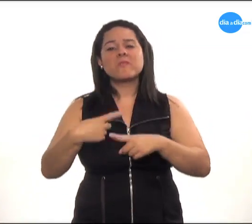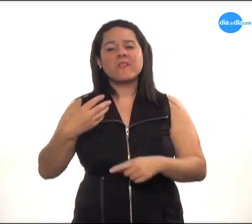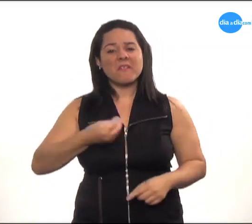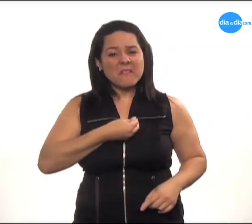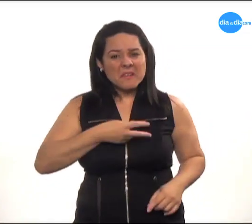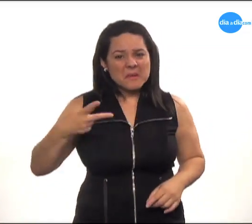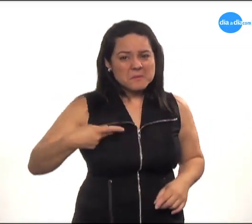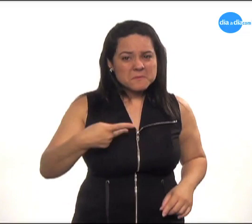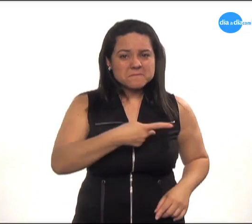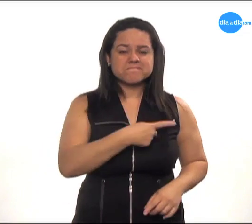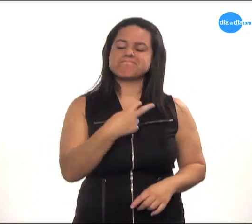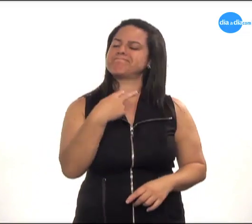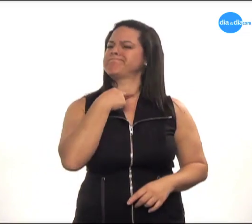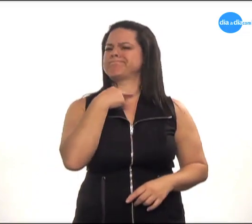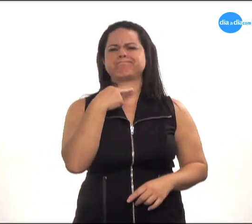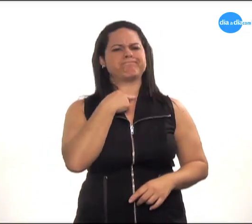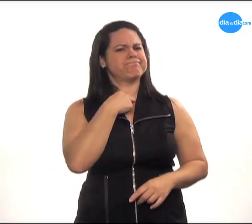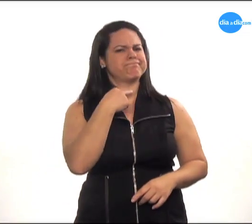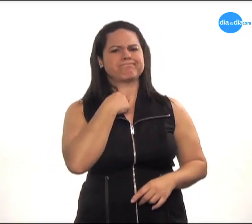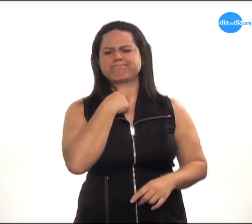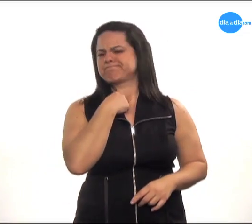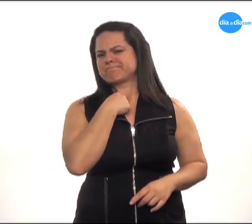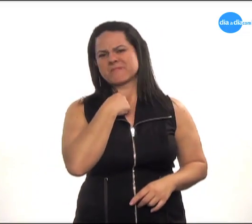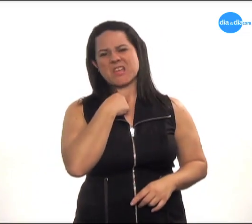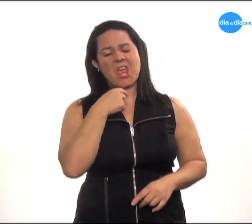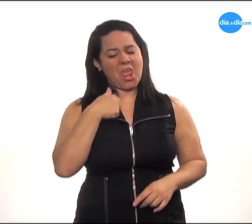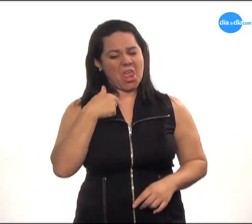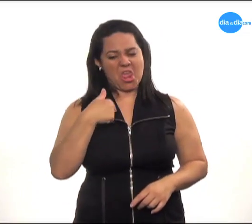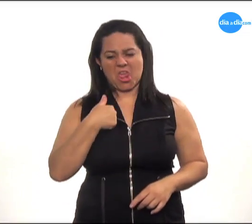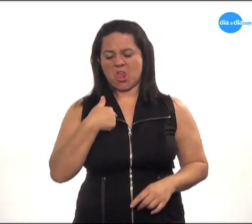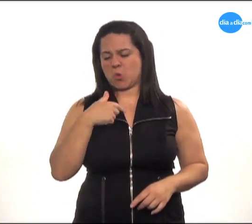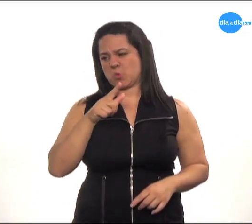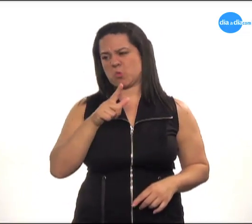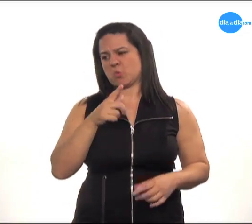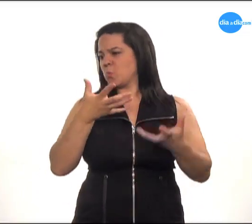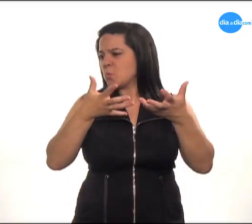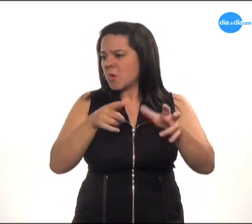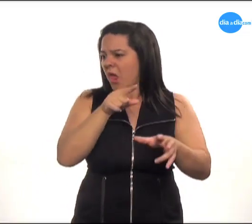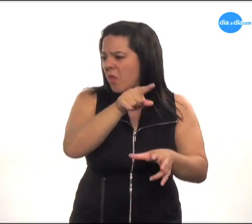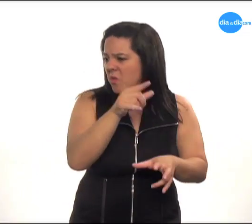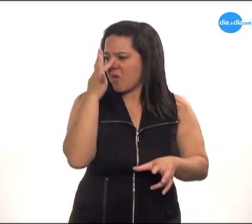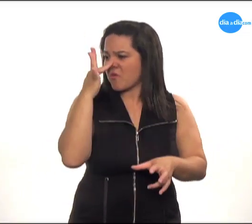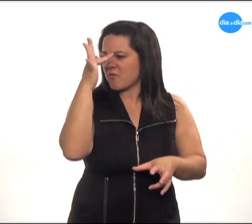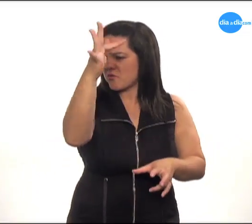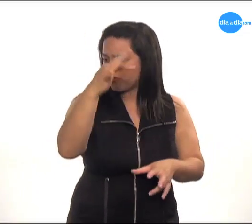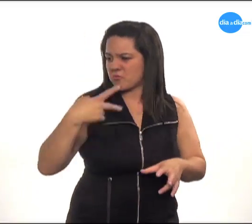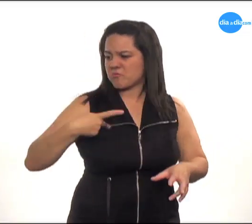ser pastor e tal não dá certo não. Não estou investindo no meu filho para essas coisas não.